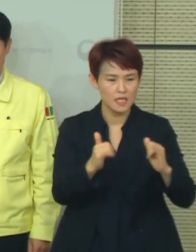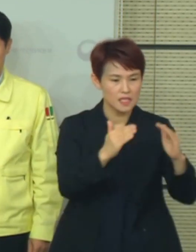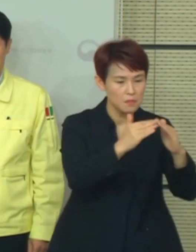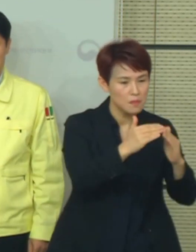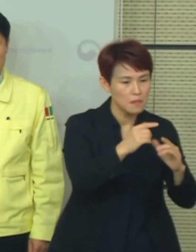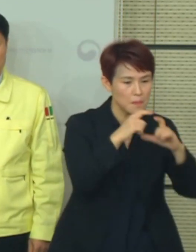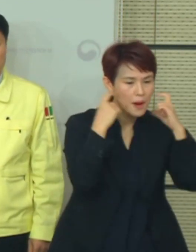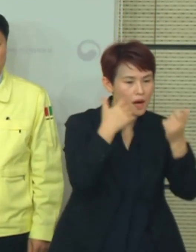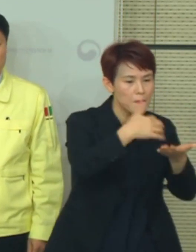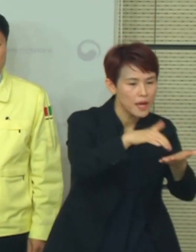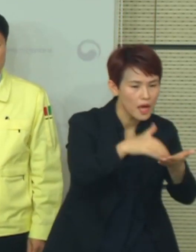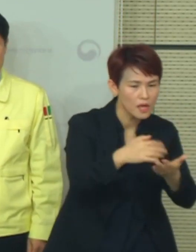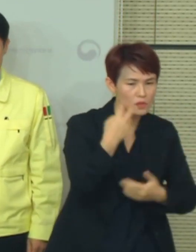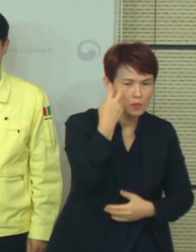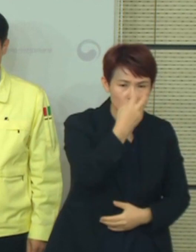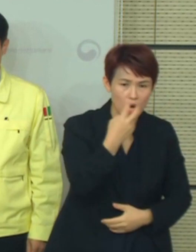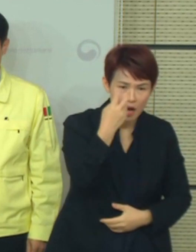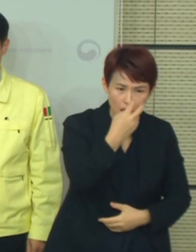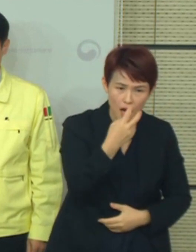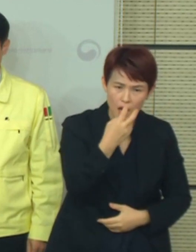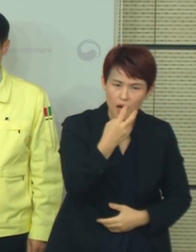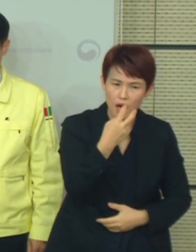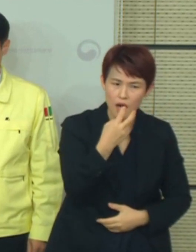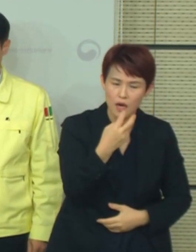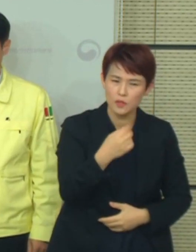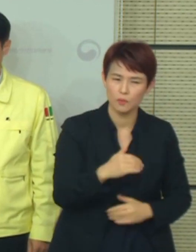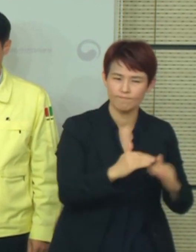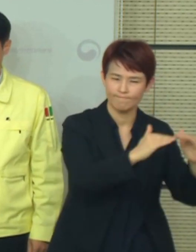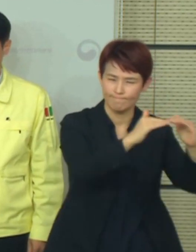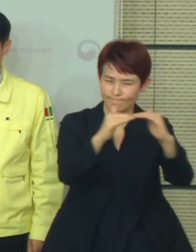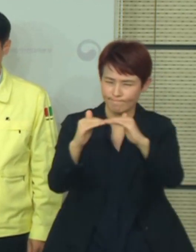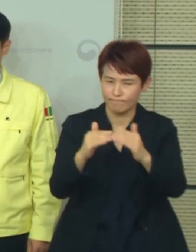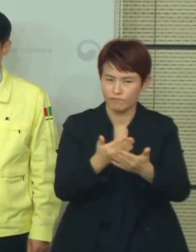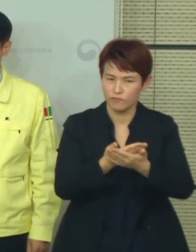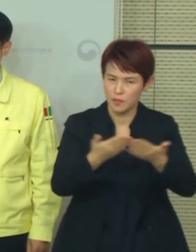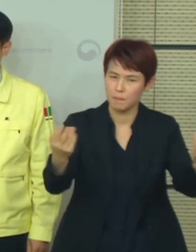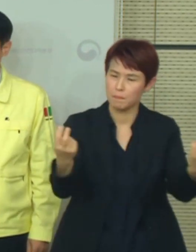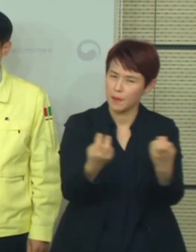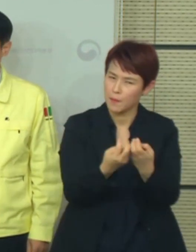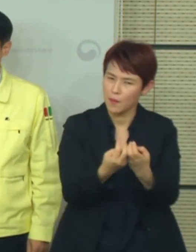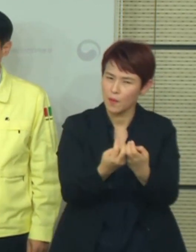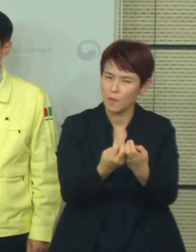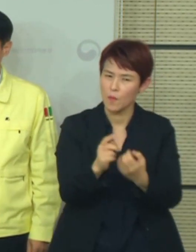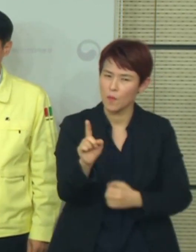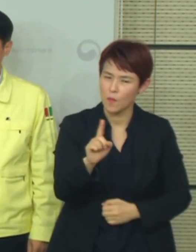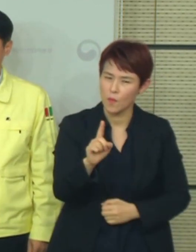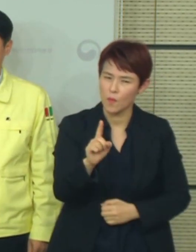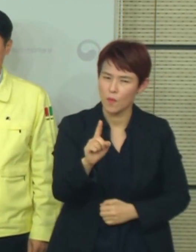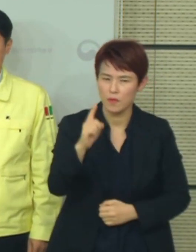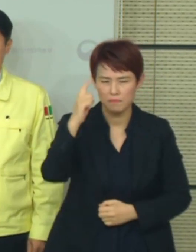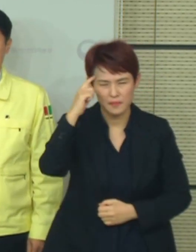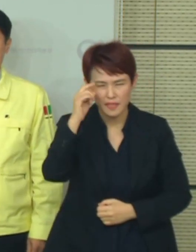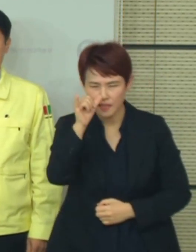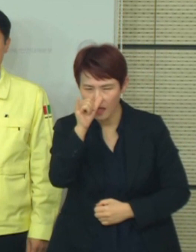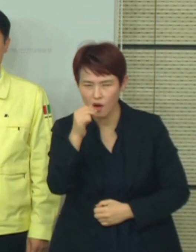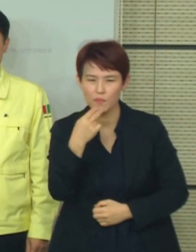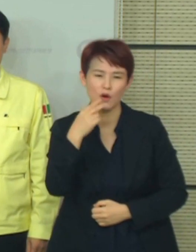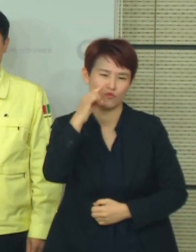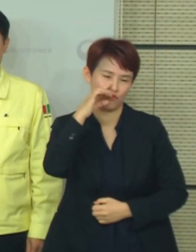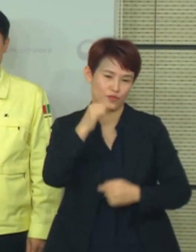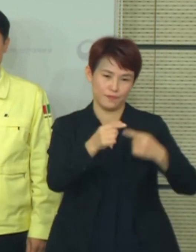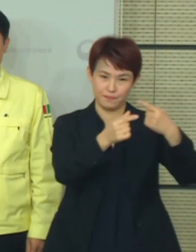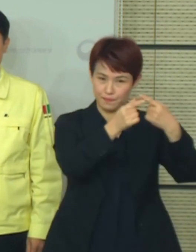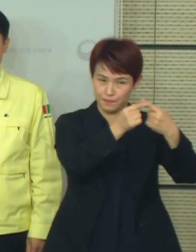있는지 조사하거나 이런 식으로 최대한 균형적으로 배분하는 방안에 대해서 얼마나 고민하고 있는지 말씀을